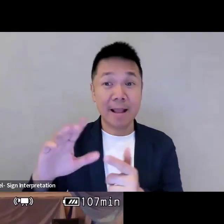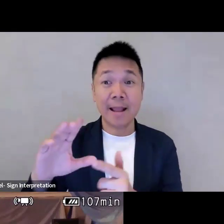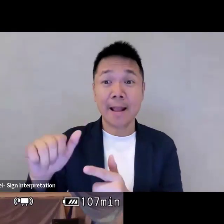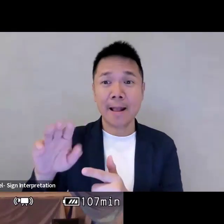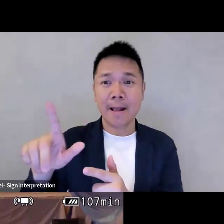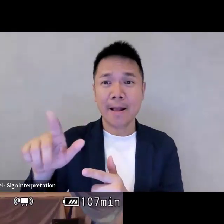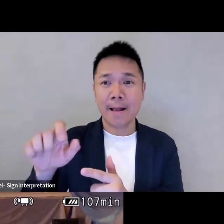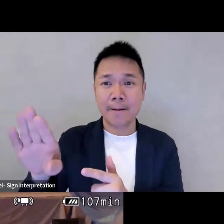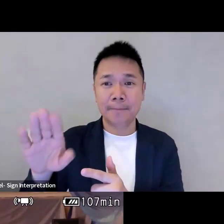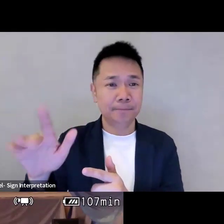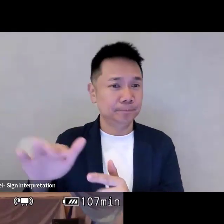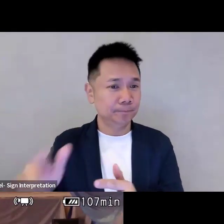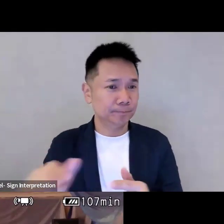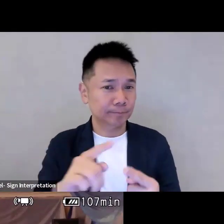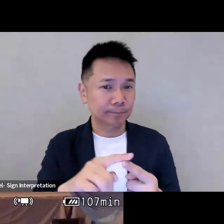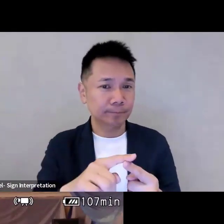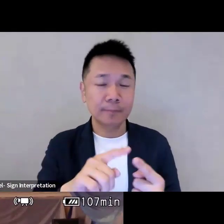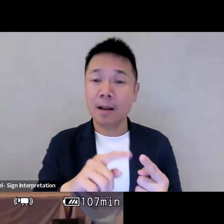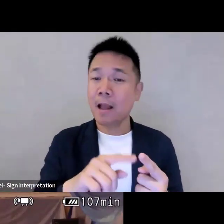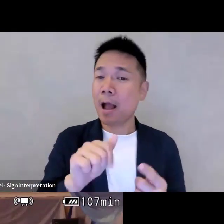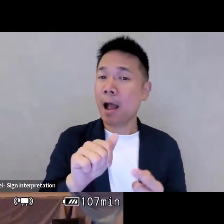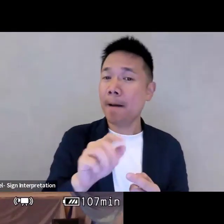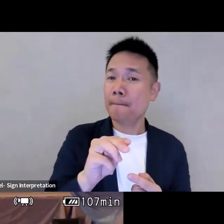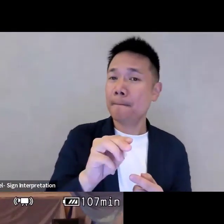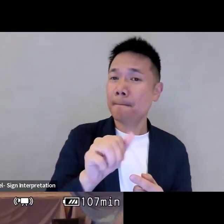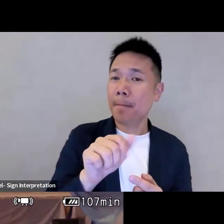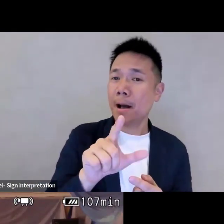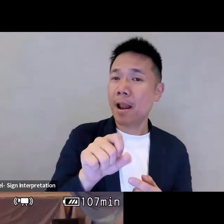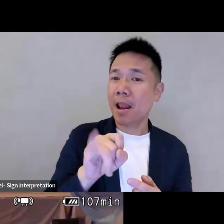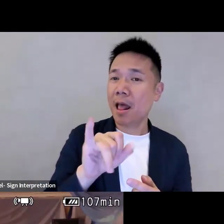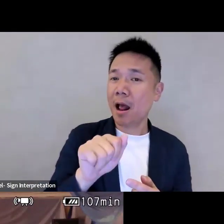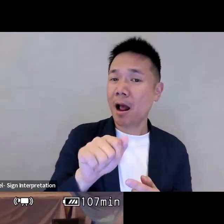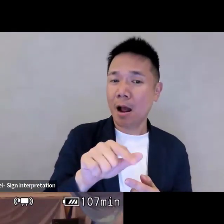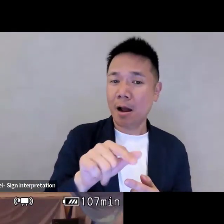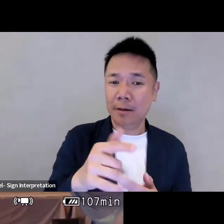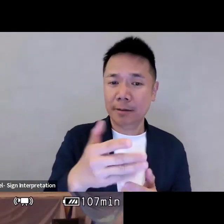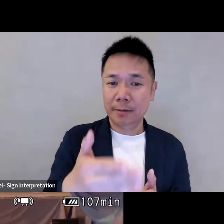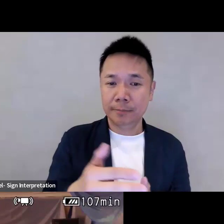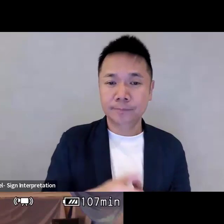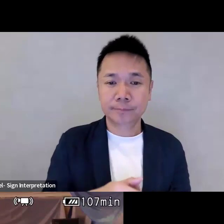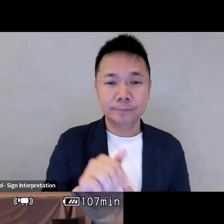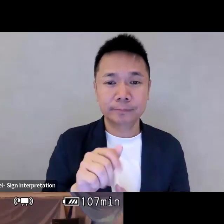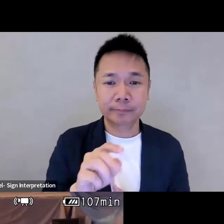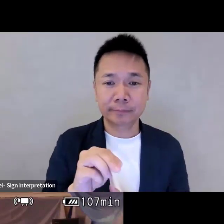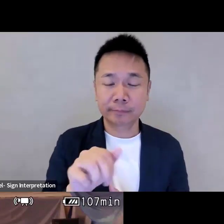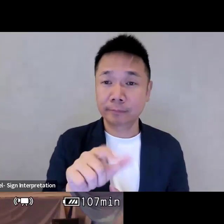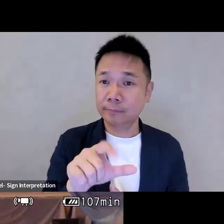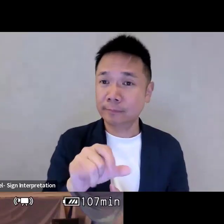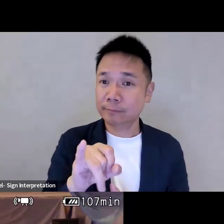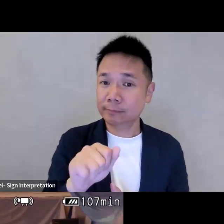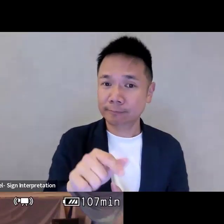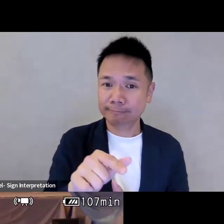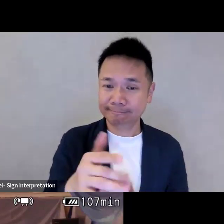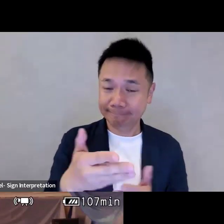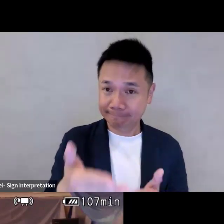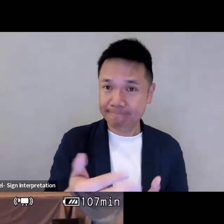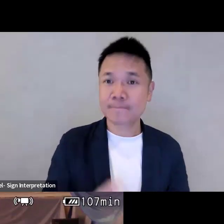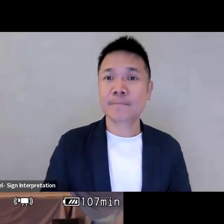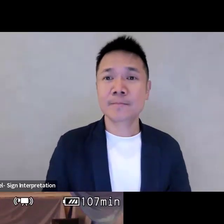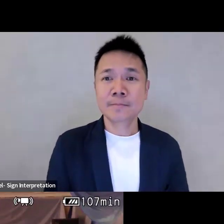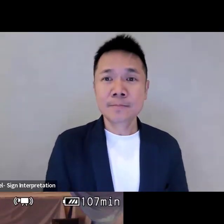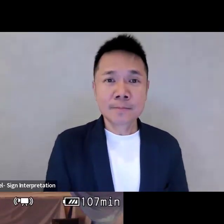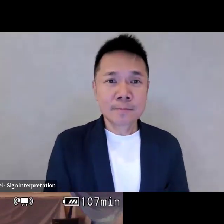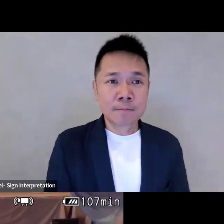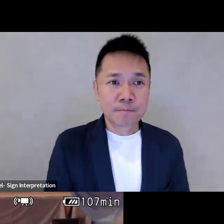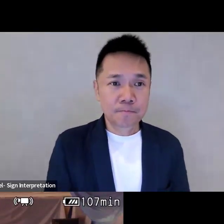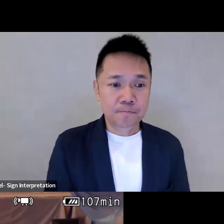Rubina，我会让你再去检查一下你的麦克风。我想要请问你啊。